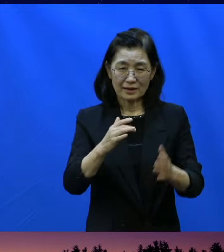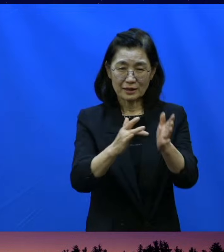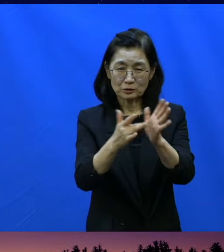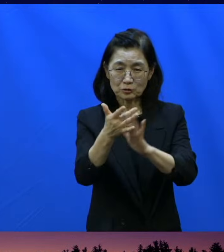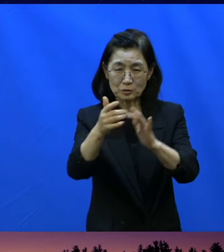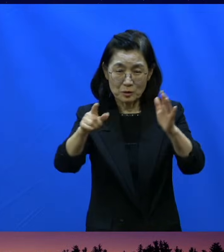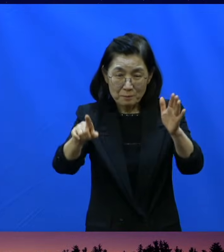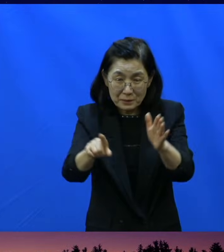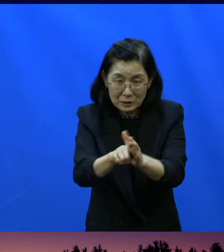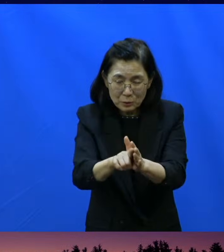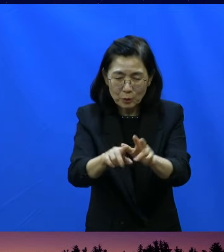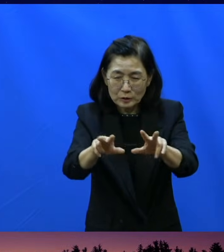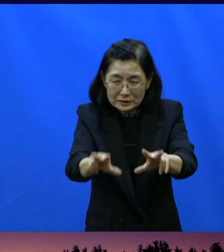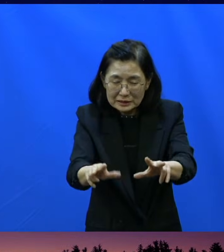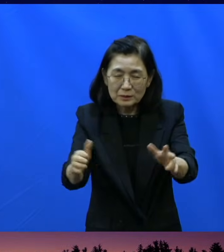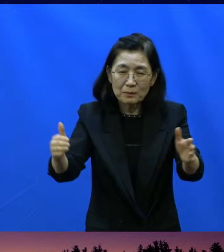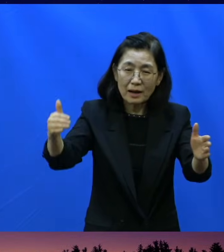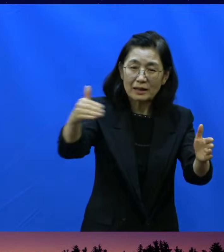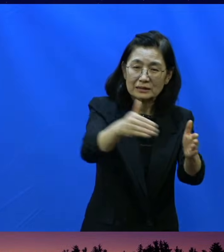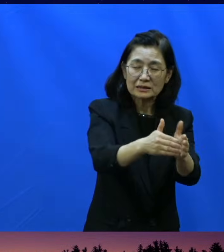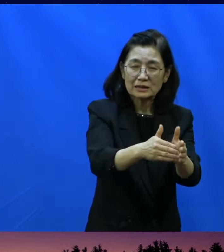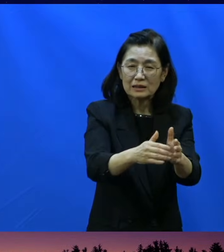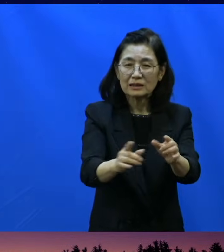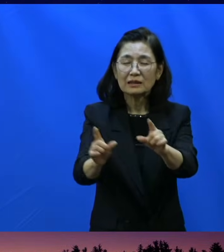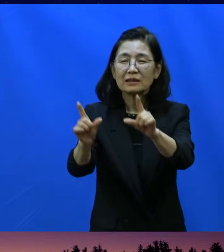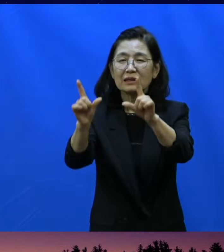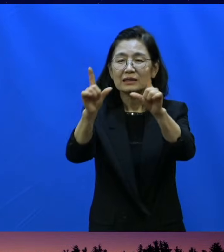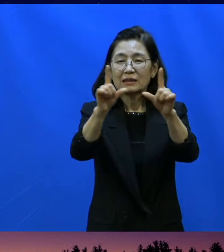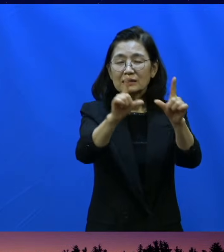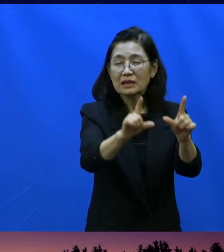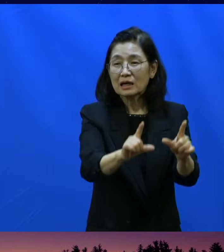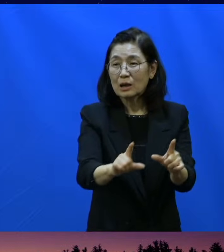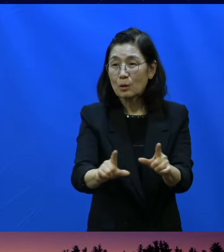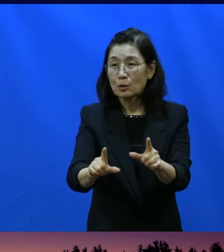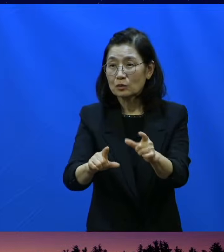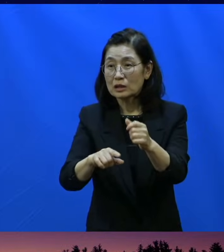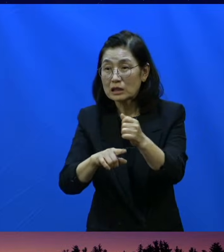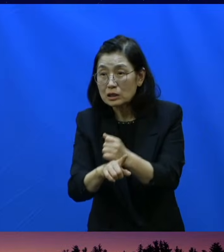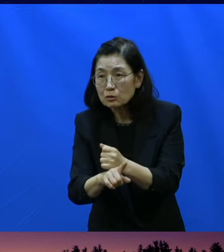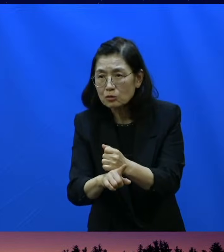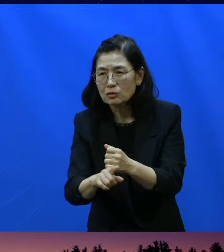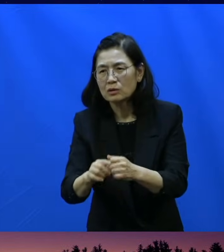하셨는지 설명을 해보십시오. 내가 선택된 이유를 알지 못해요.